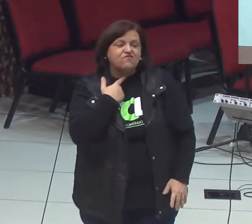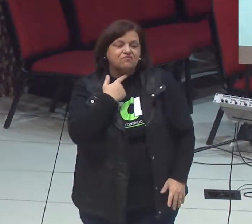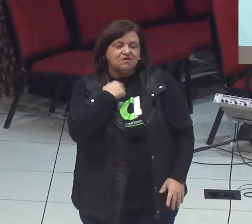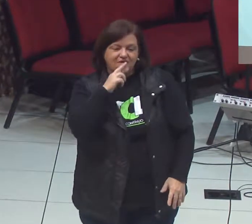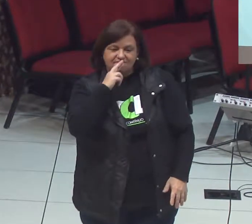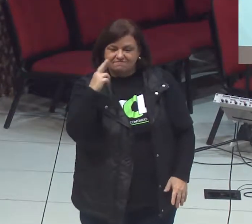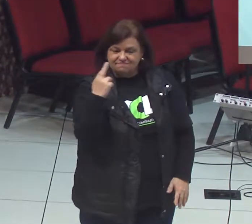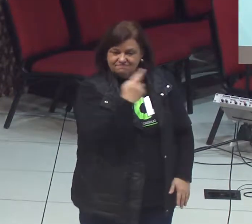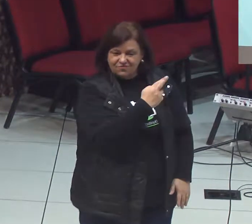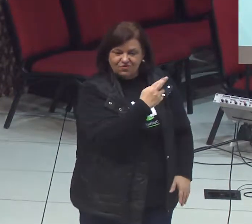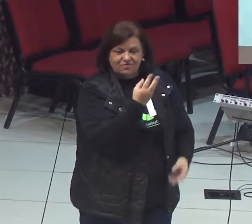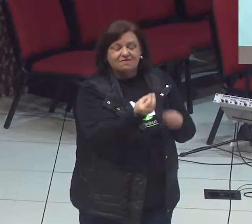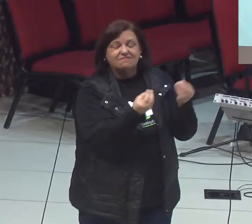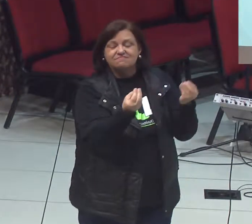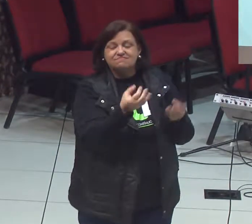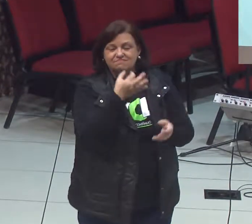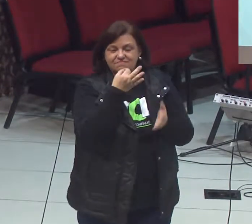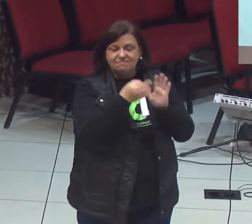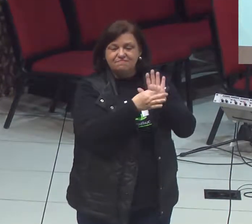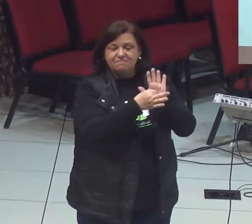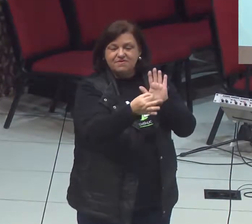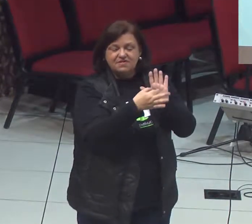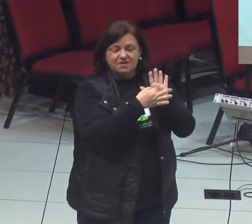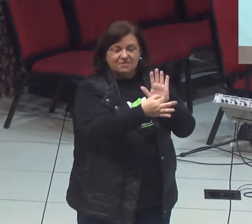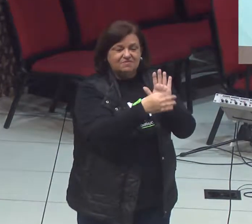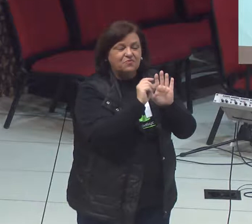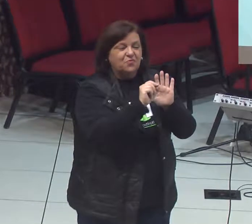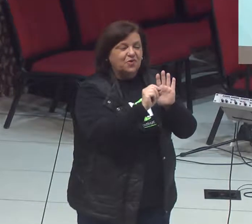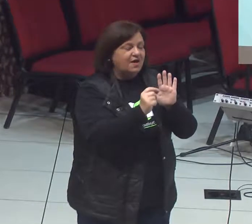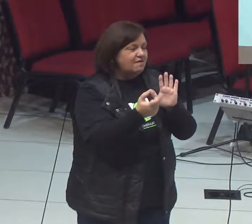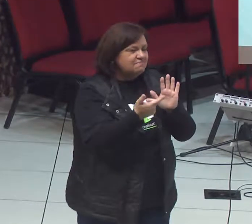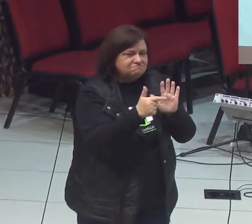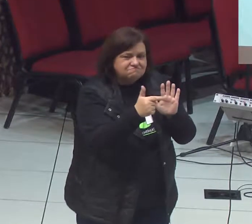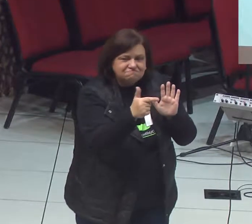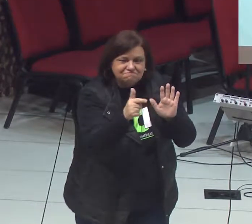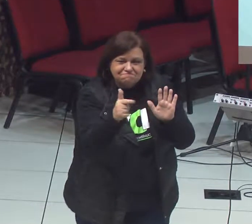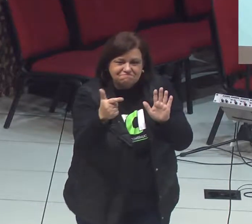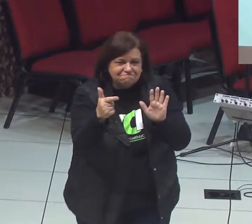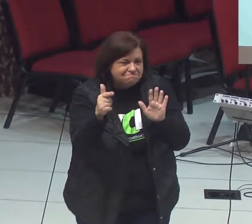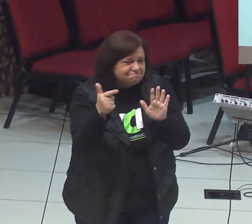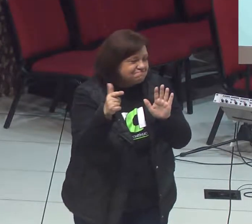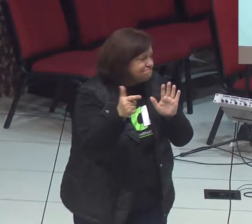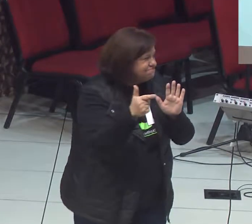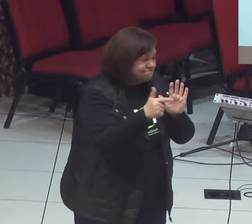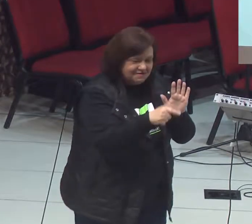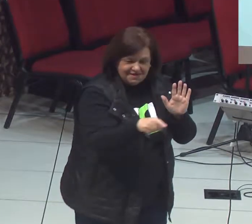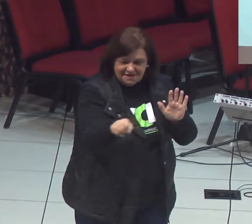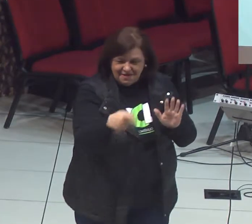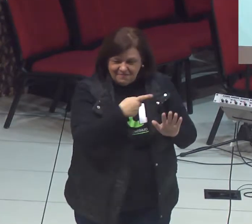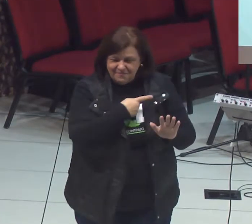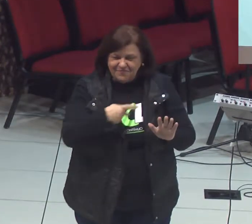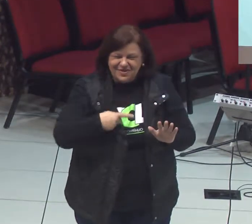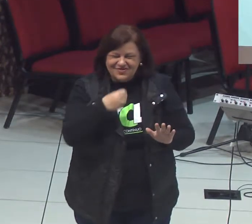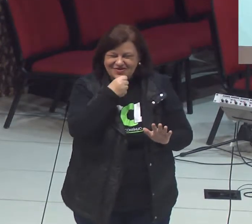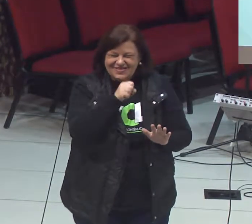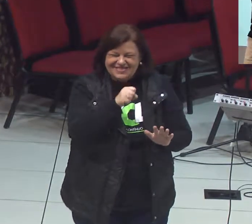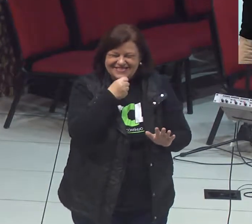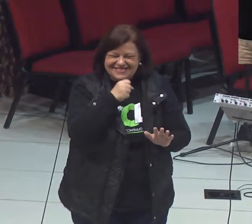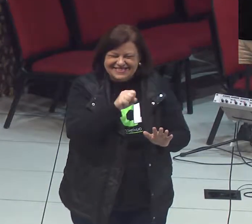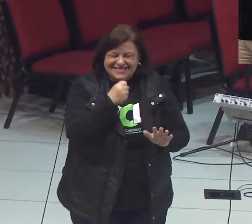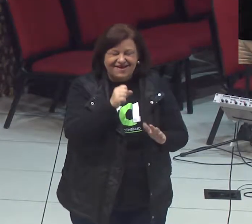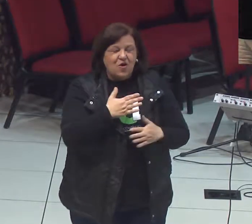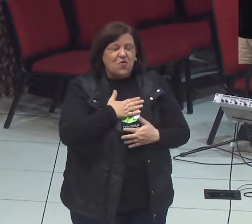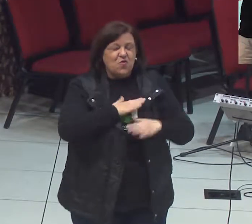Levante a mão. Na minha esquerda tem alguém? Não tem ninguém. Aqui tem o pastor Silas, para